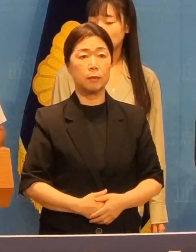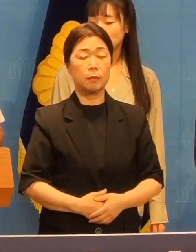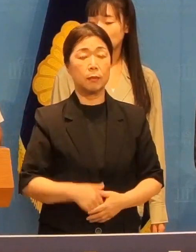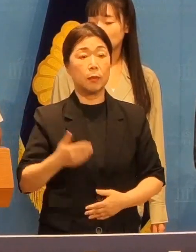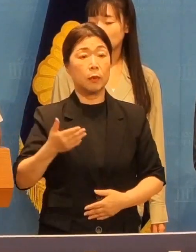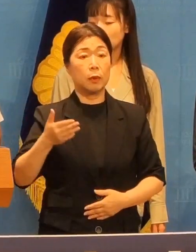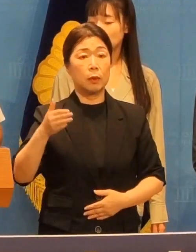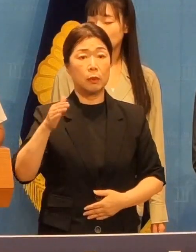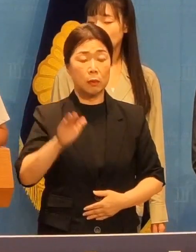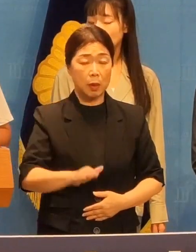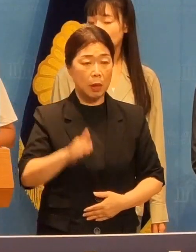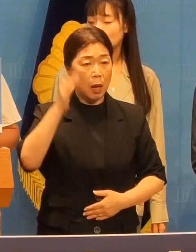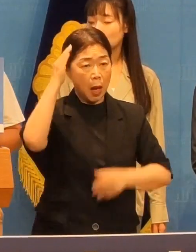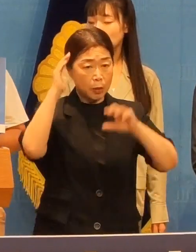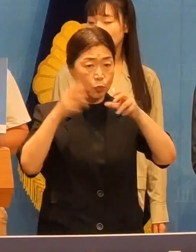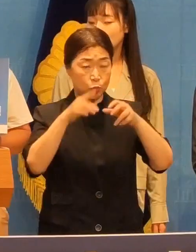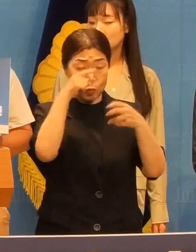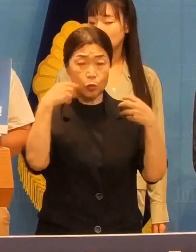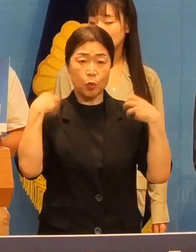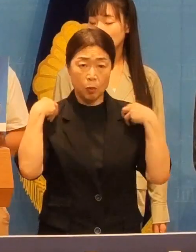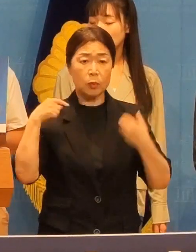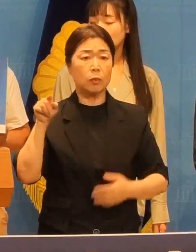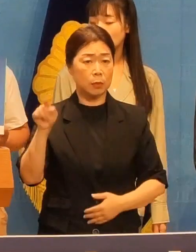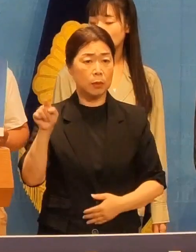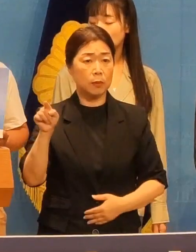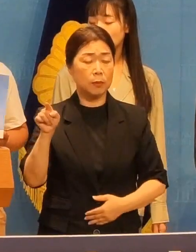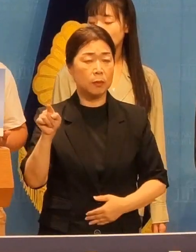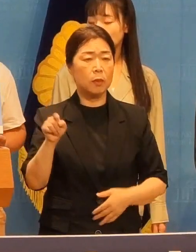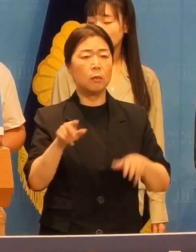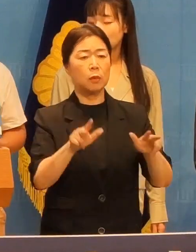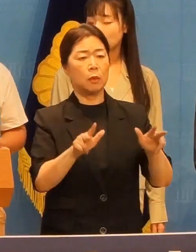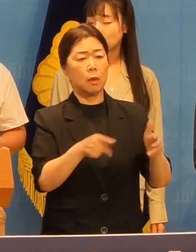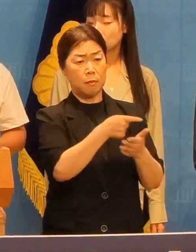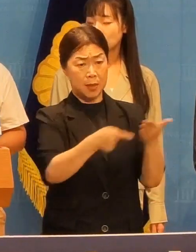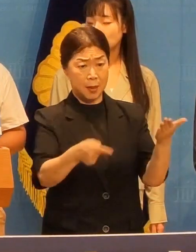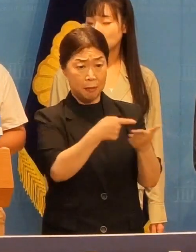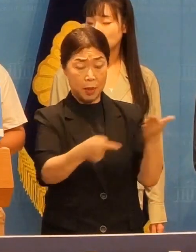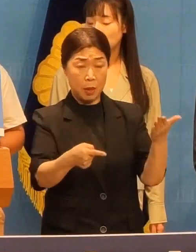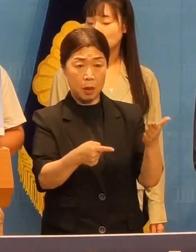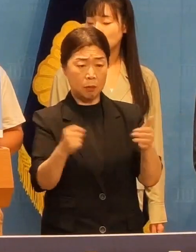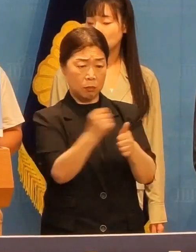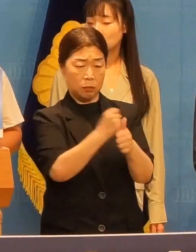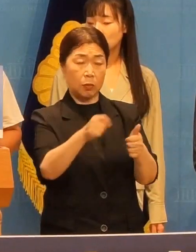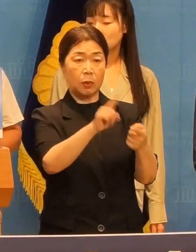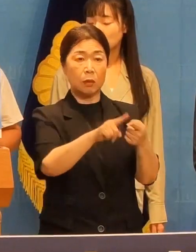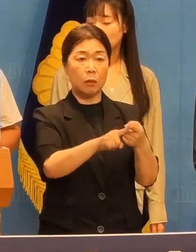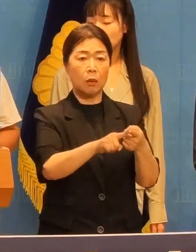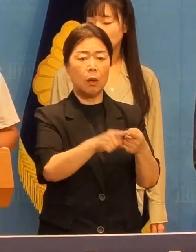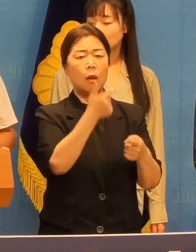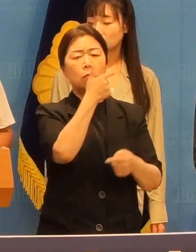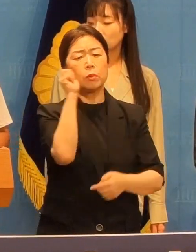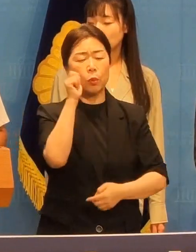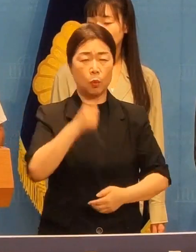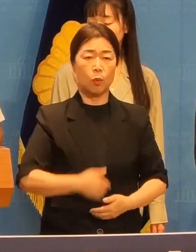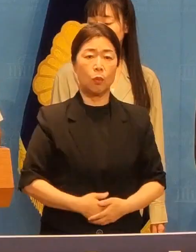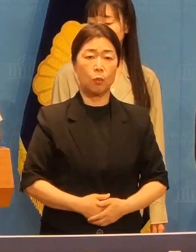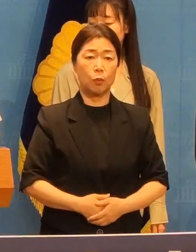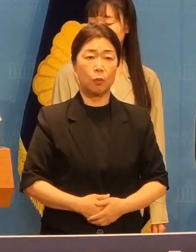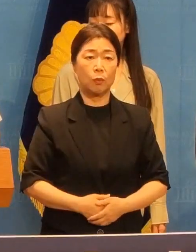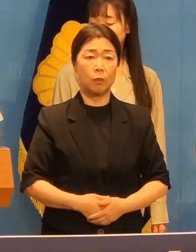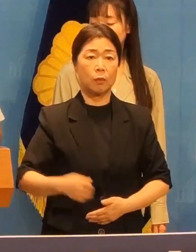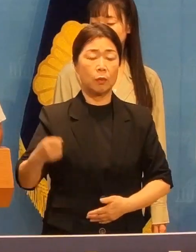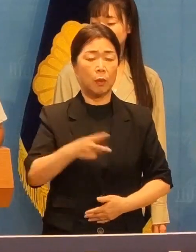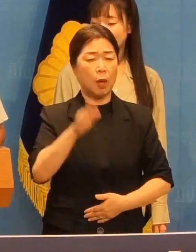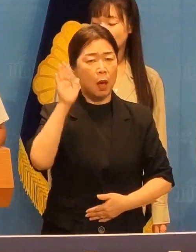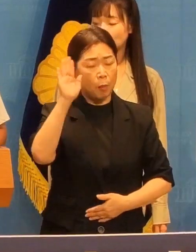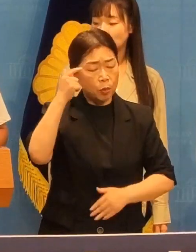하지만 대한민국 정부는 아직까지도 이 부분에 대해서는 많이 미흡했고, 앞으로도 어떤 계획을